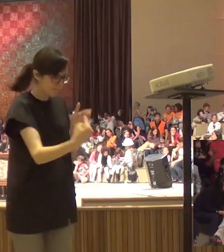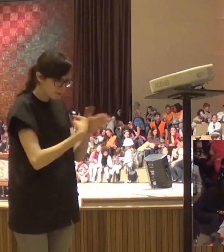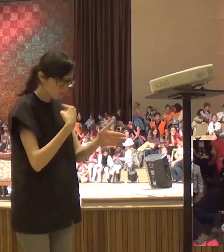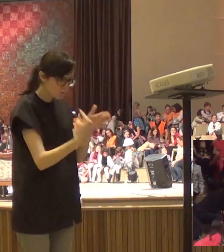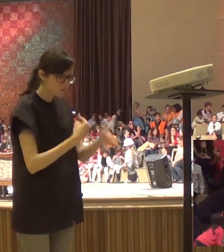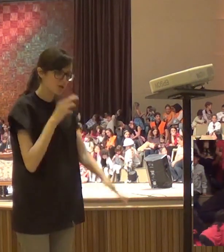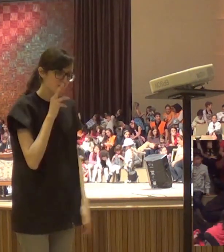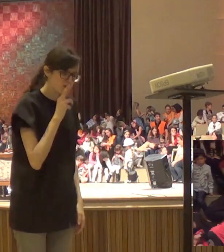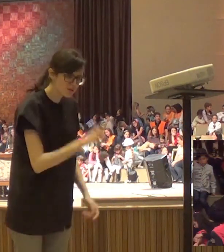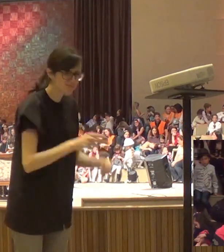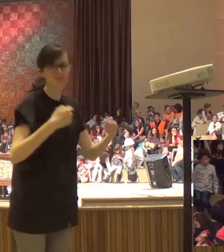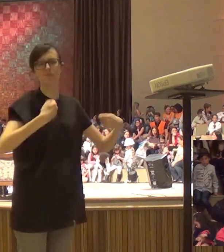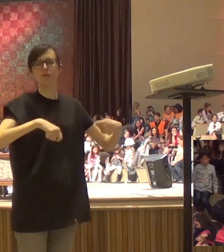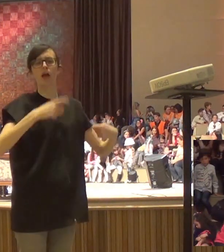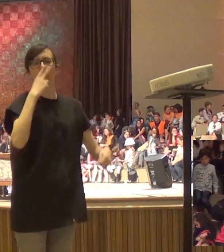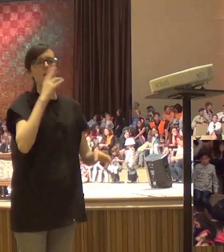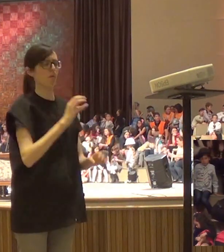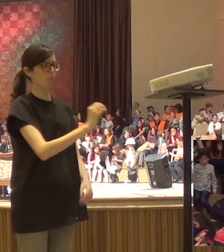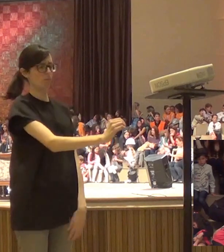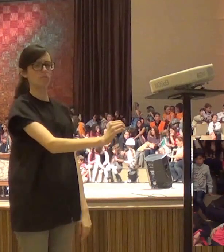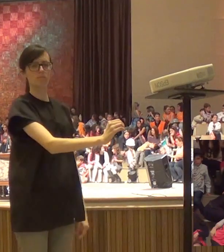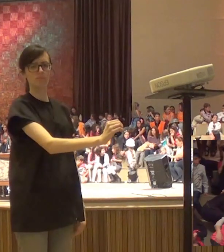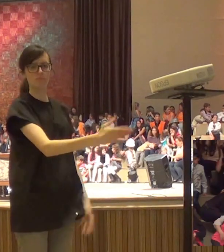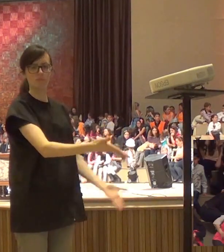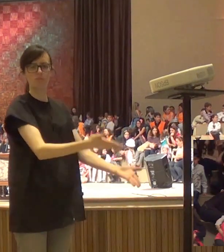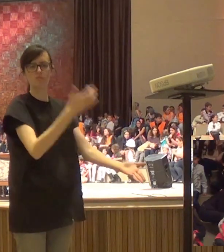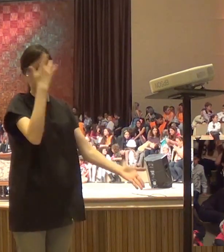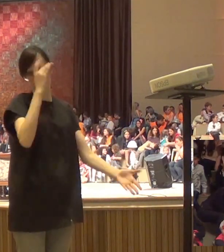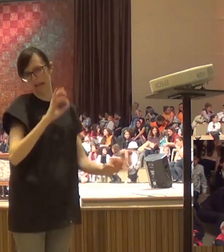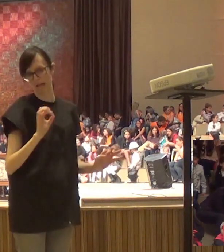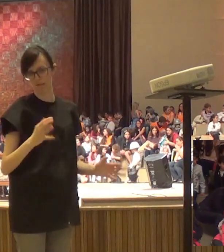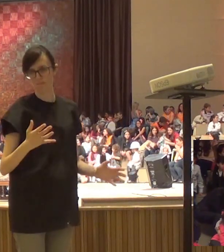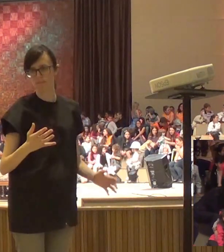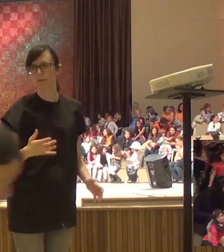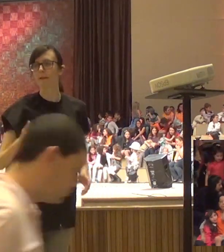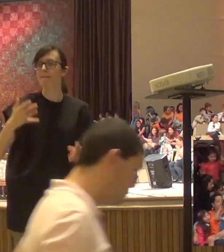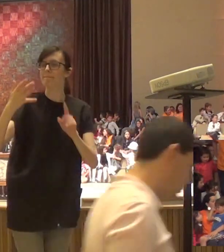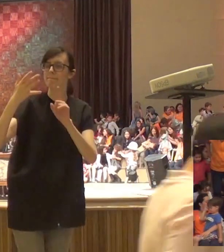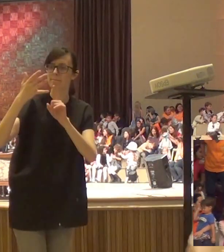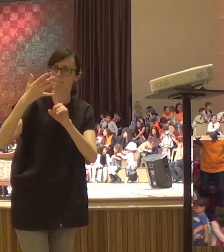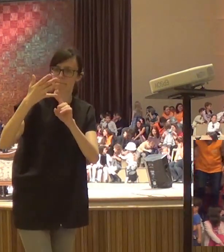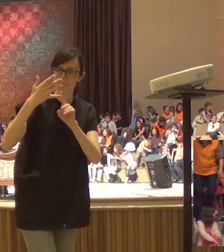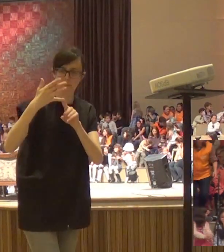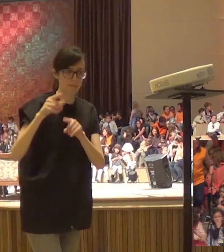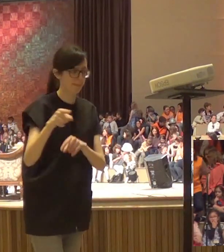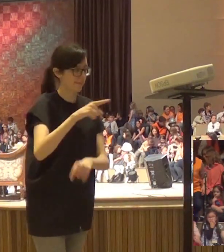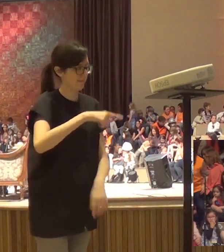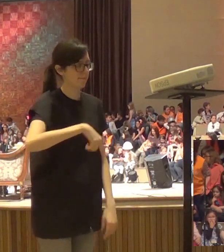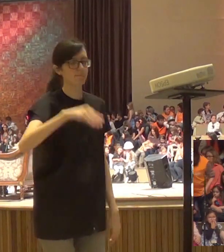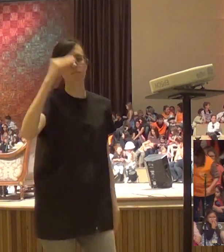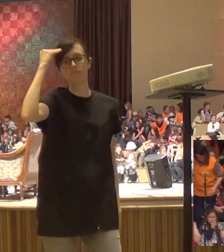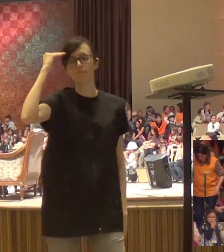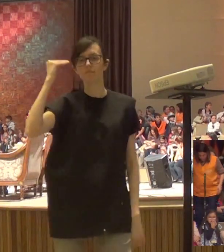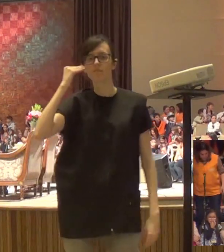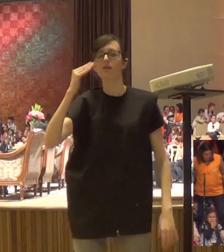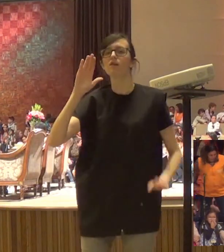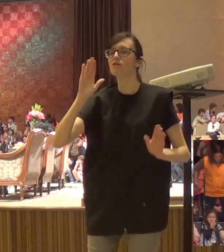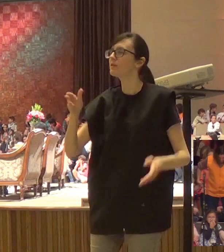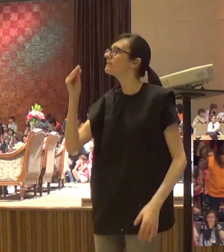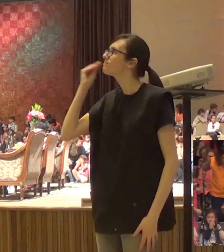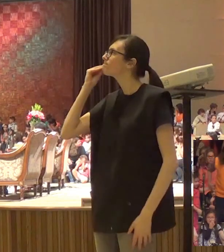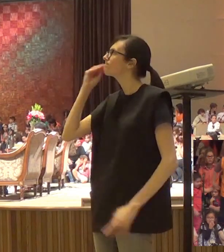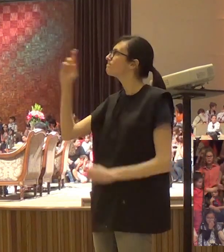dos seus filhos é importante. Quinto elemento, esses adolescentes eles tiveram experiências pessoais com Deus